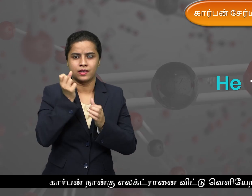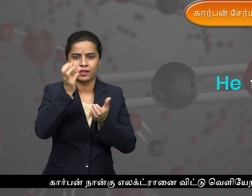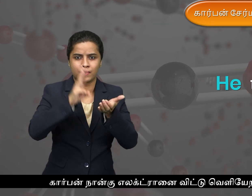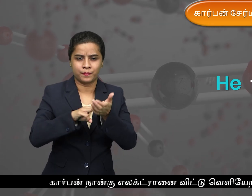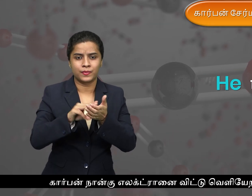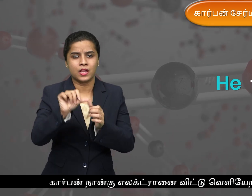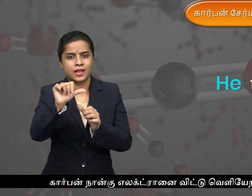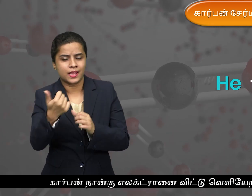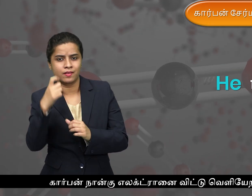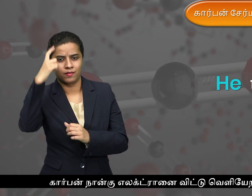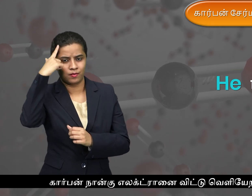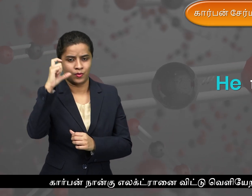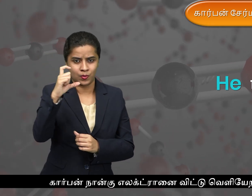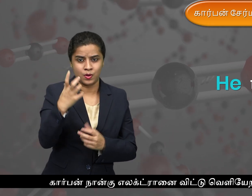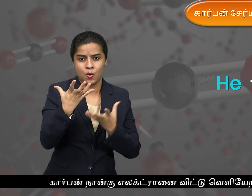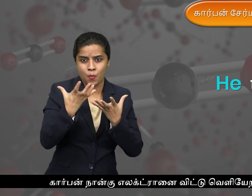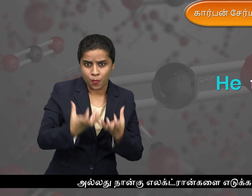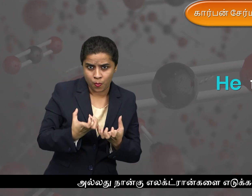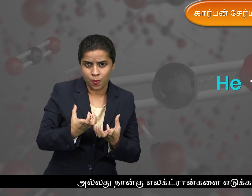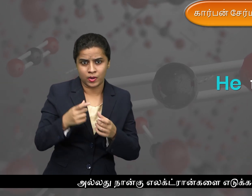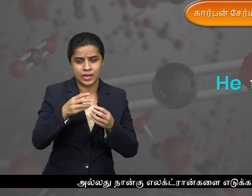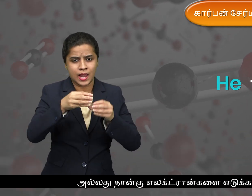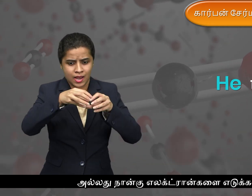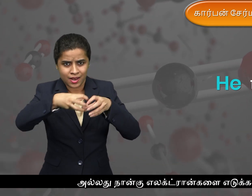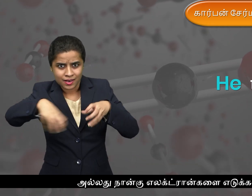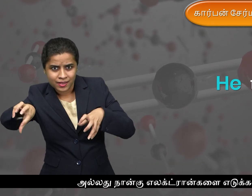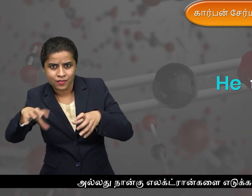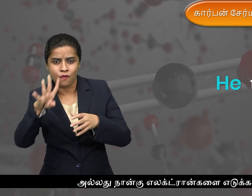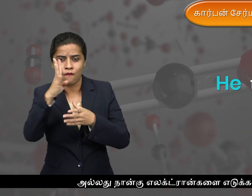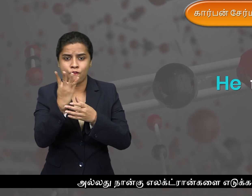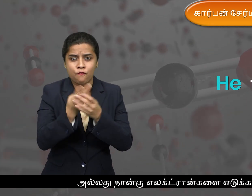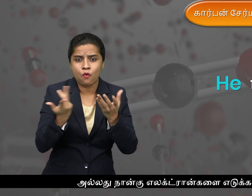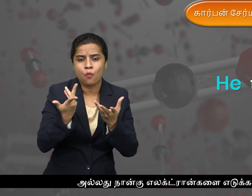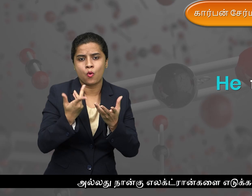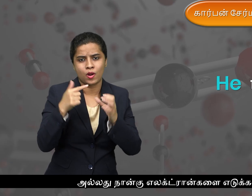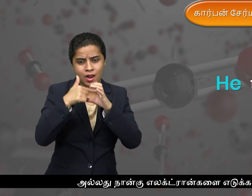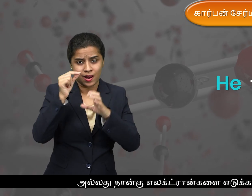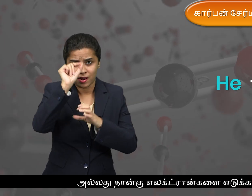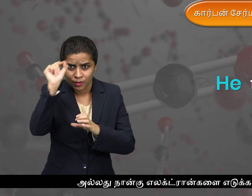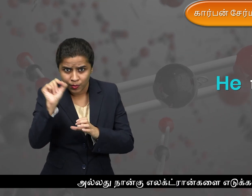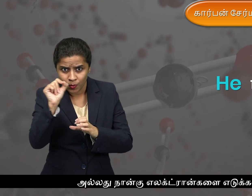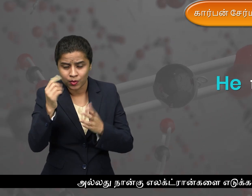4 எலக்ட்ரானை விட்டு வெளியேற வேண்டும் அல்லது 4 எலக்ட்ரான்களை எடுக்கலாம்.